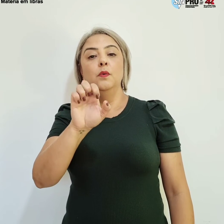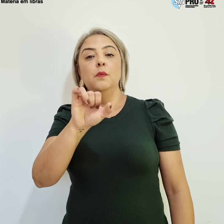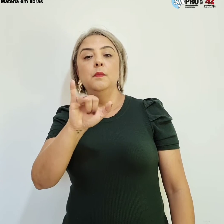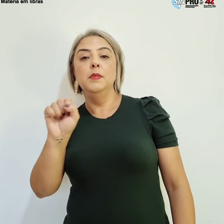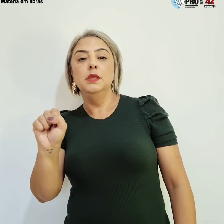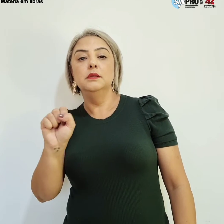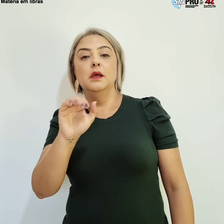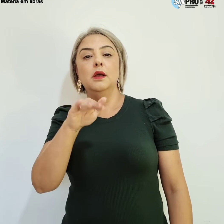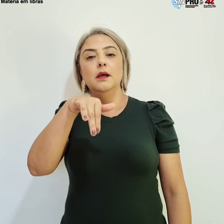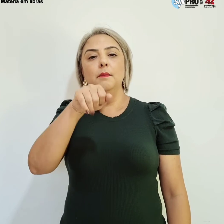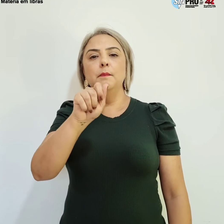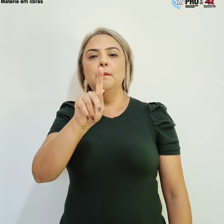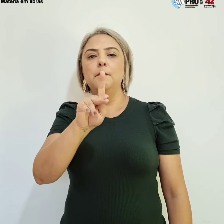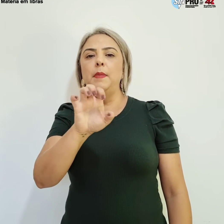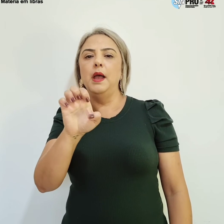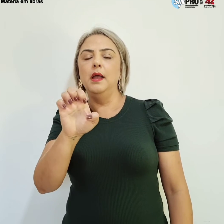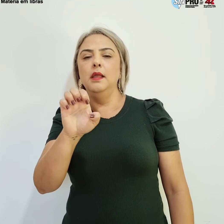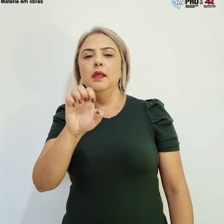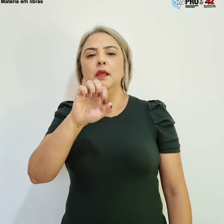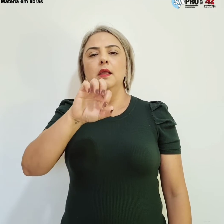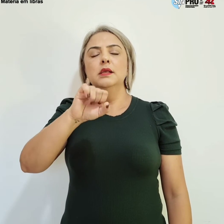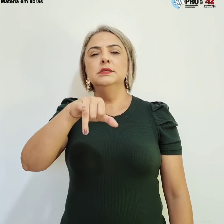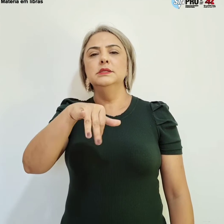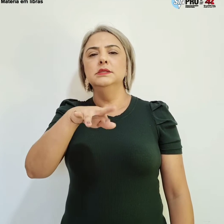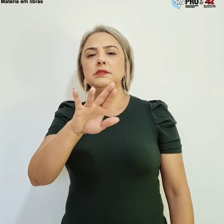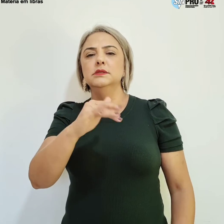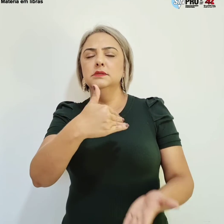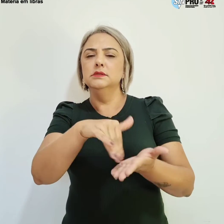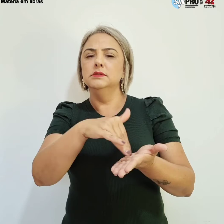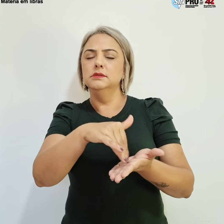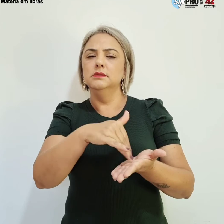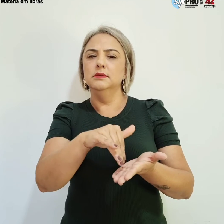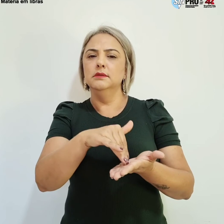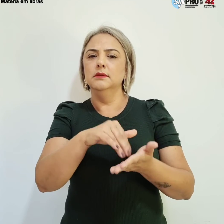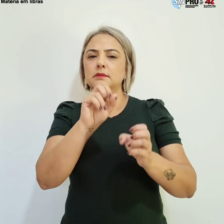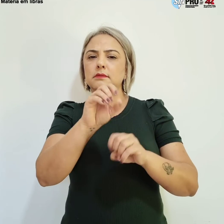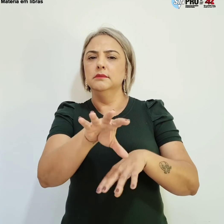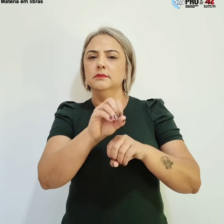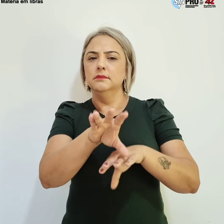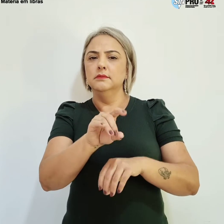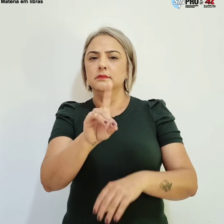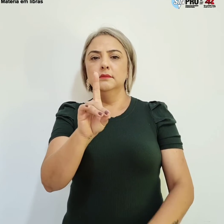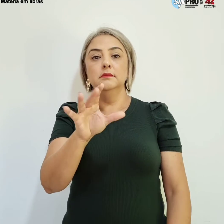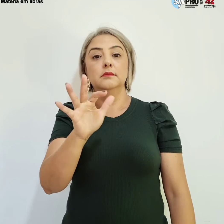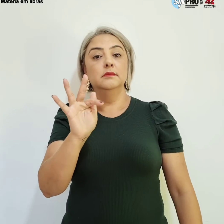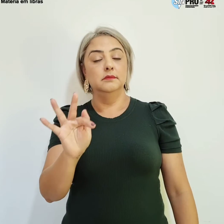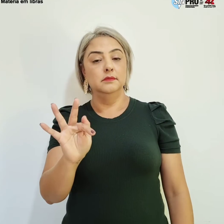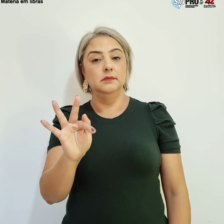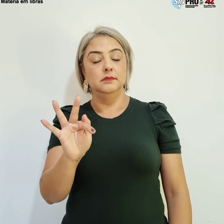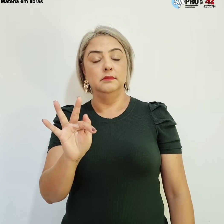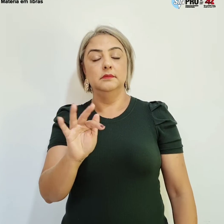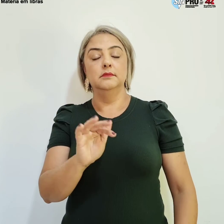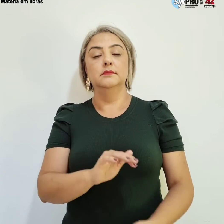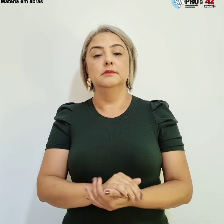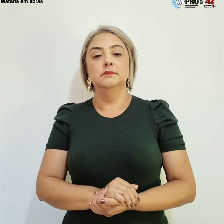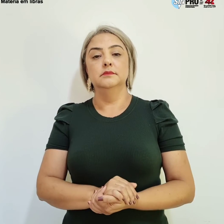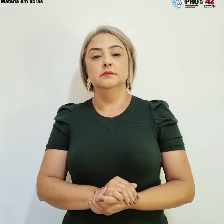AMPAI, Sindprofs, Secretaria de Estado da Educação do DF, SEE-DF, entre